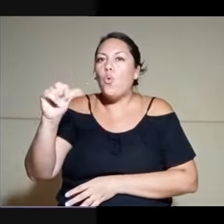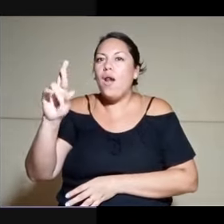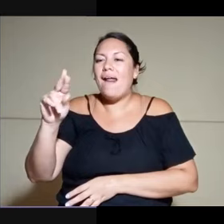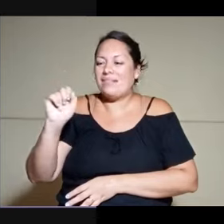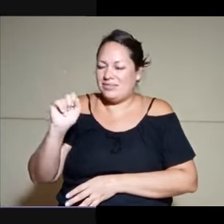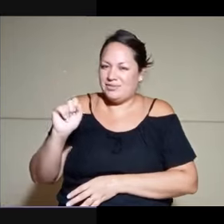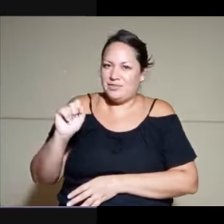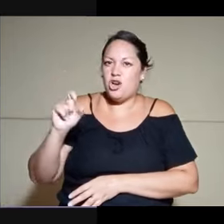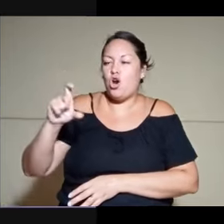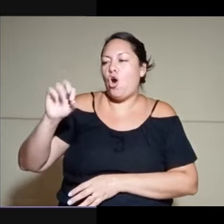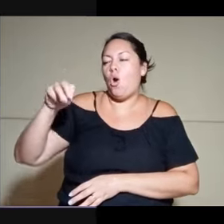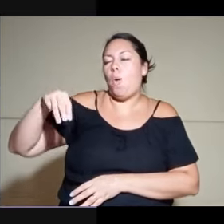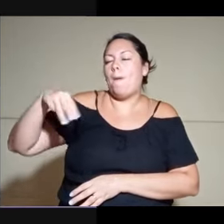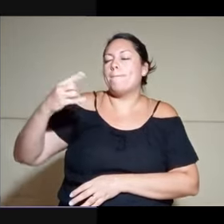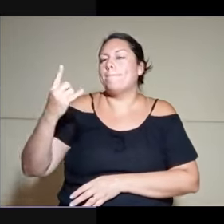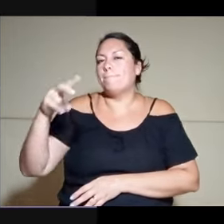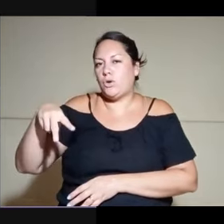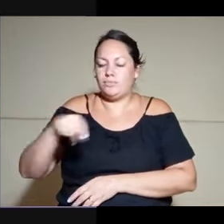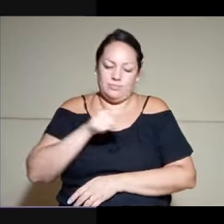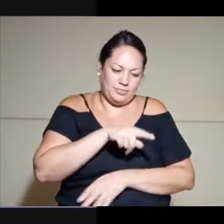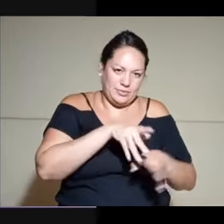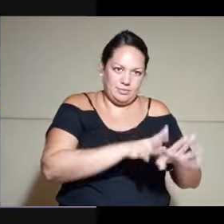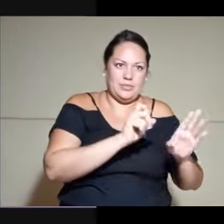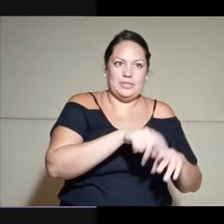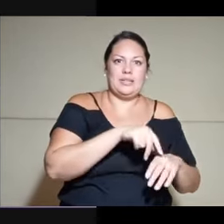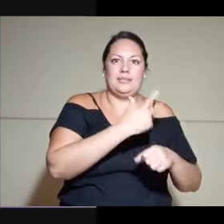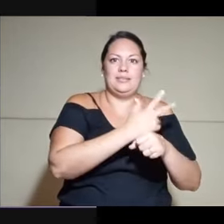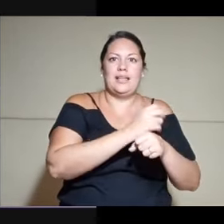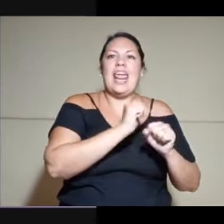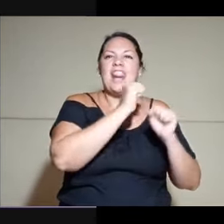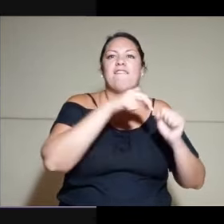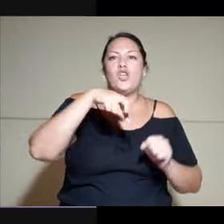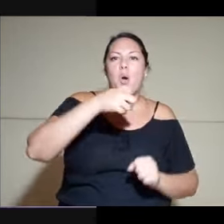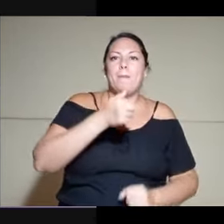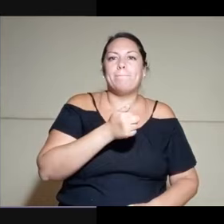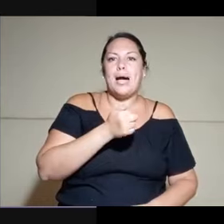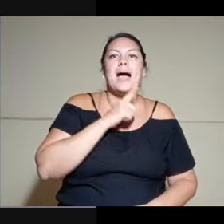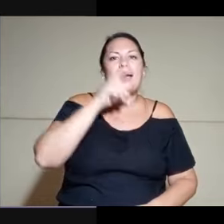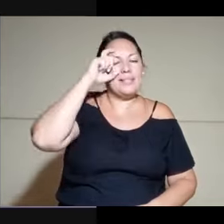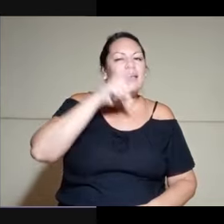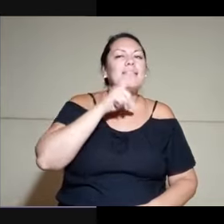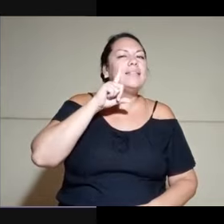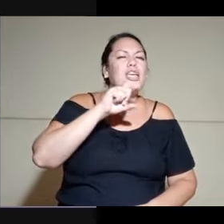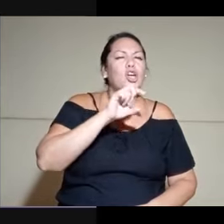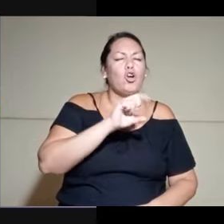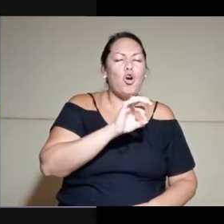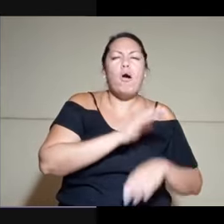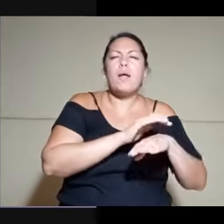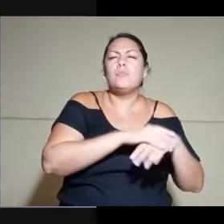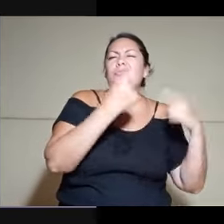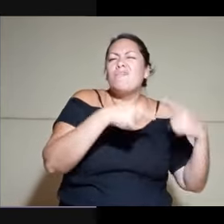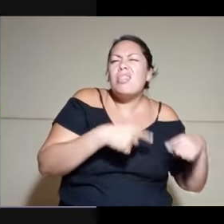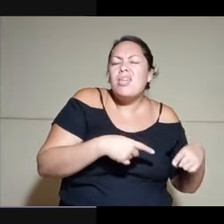llama nervio motor ocular común. Vamos a ir al cuarto par primero. El cuarto par nace en el mesencéfalo. Está el núcleo